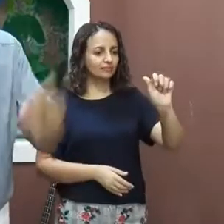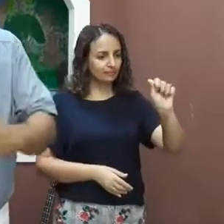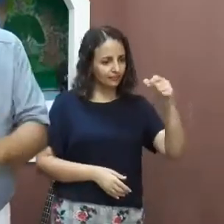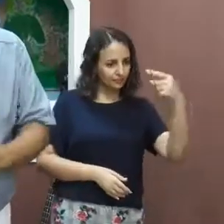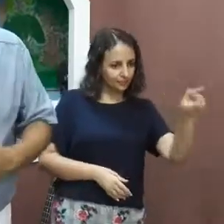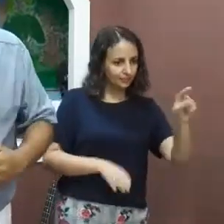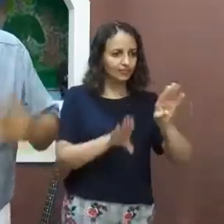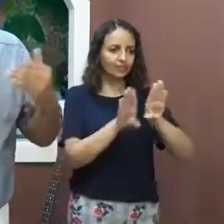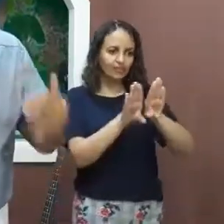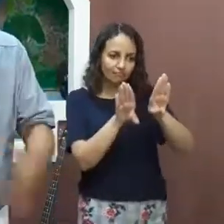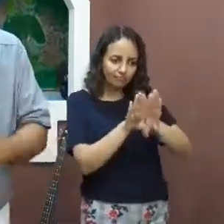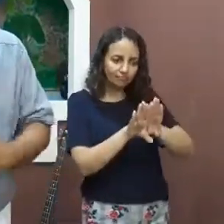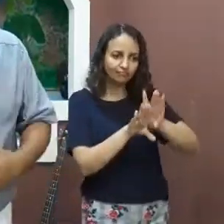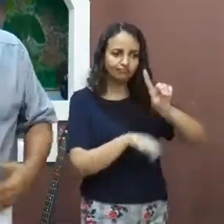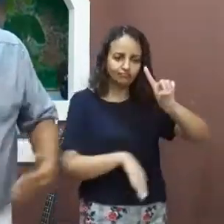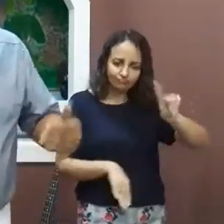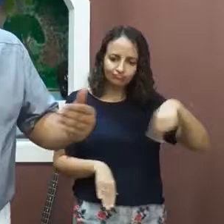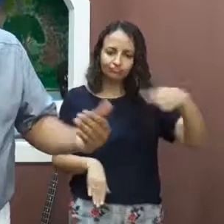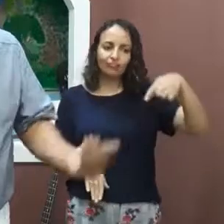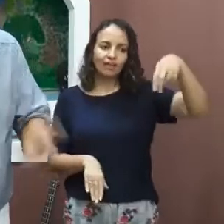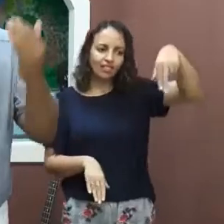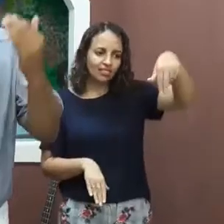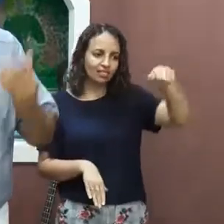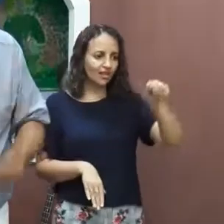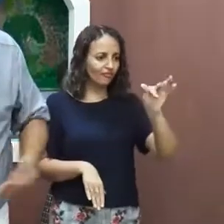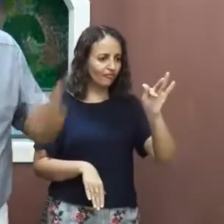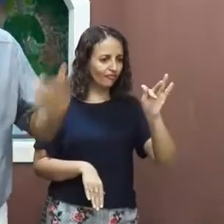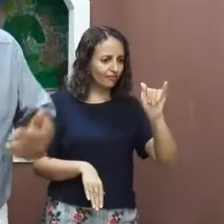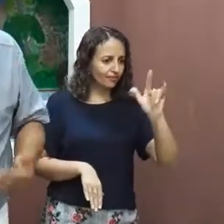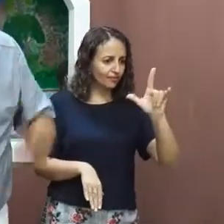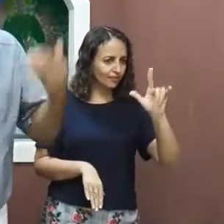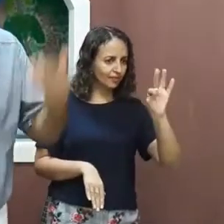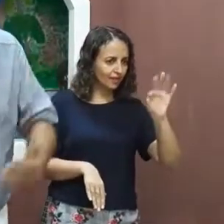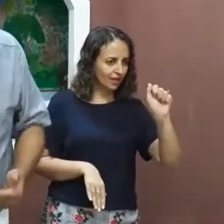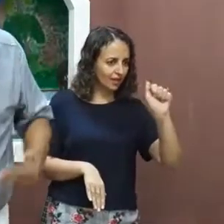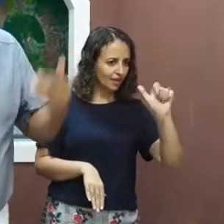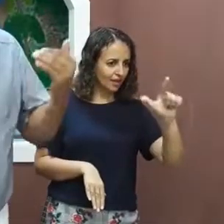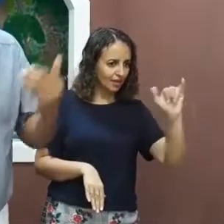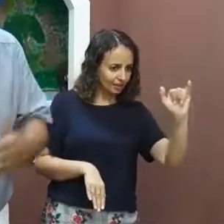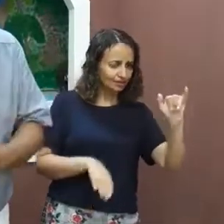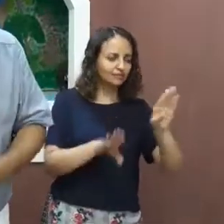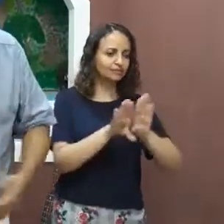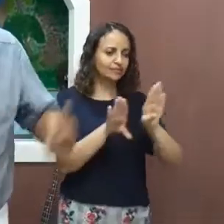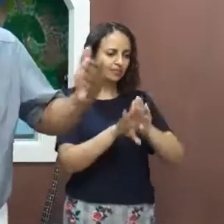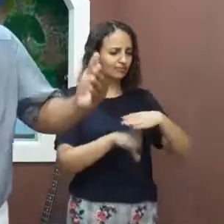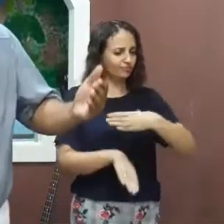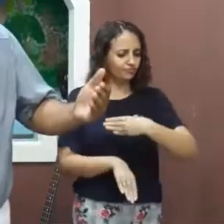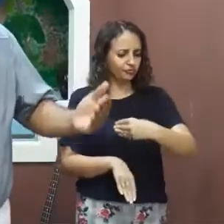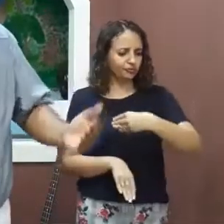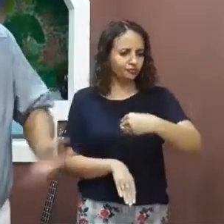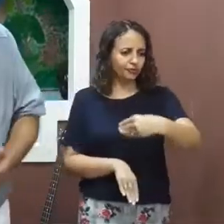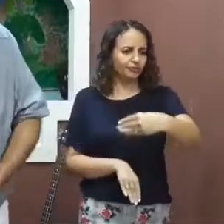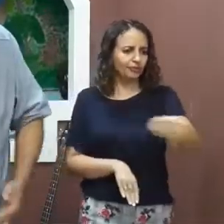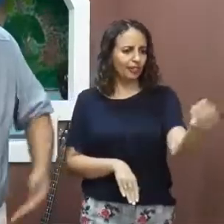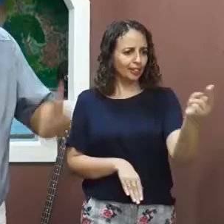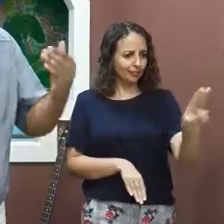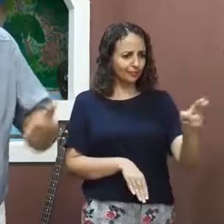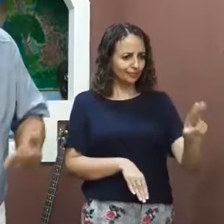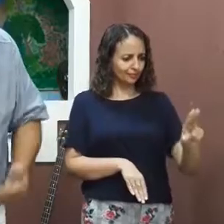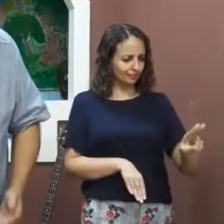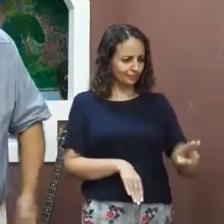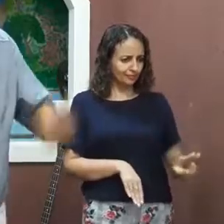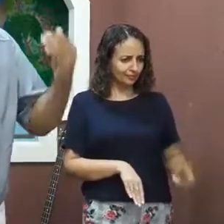nasceu Naftali, de Bila. Depois nasceu de Zilpa, Gade e Aser. Depois ele nasceu de